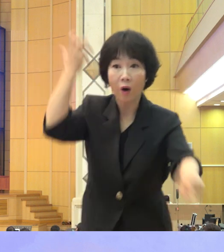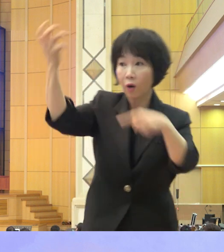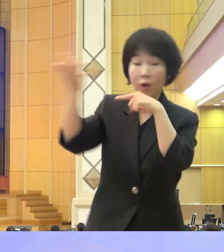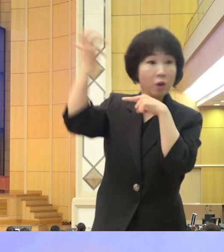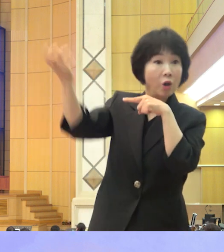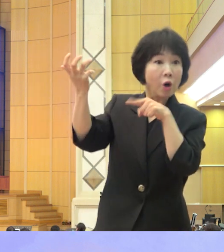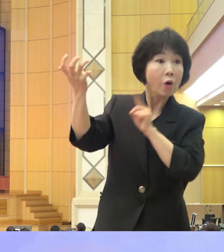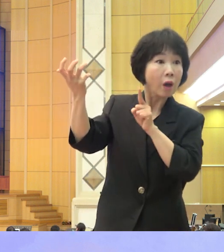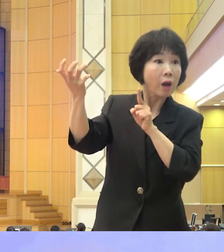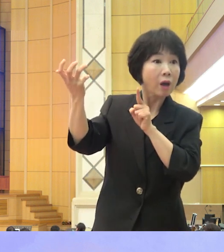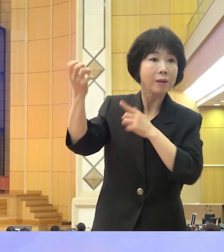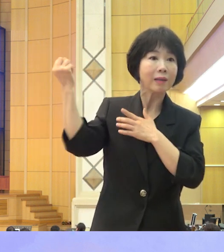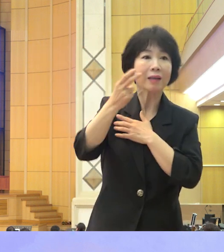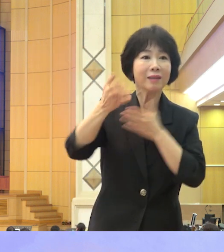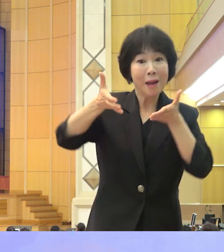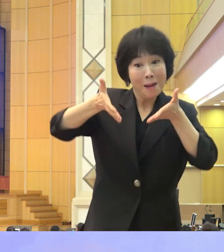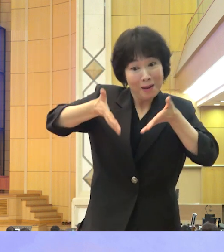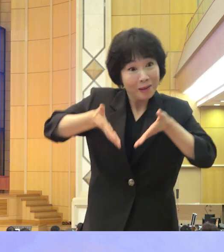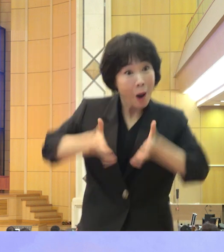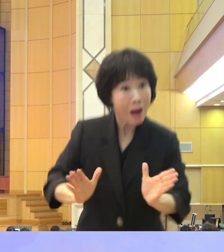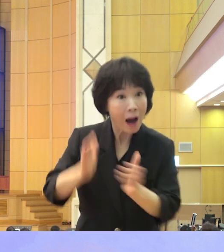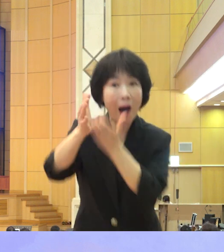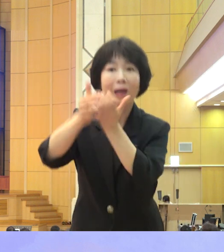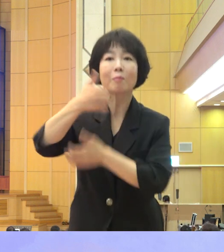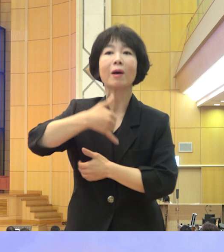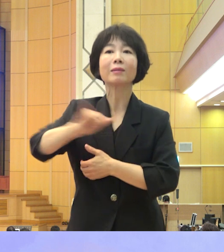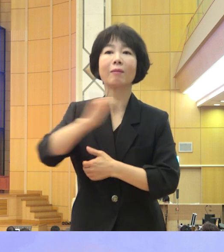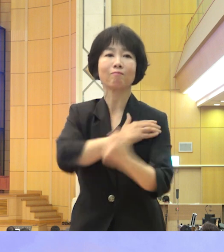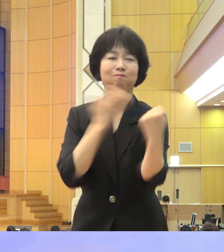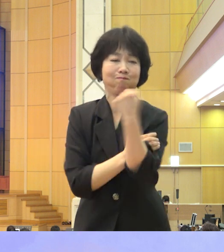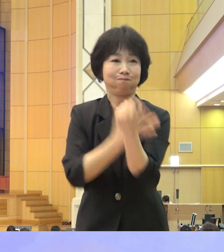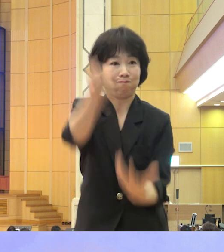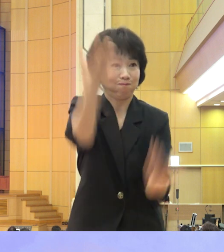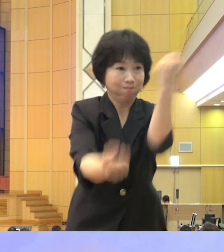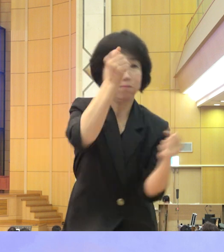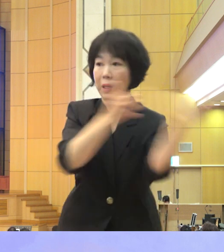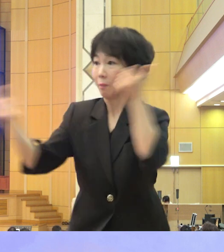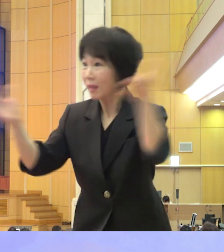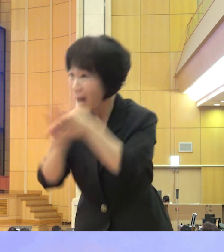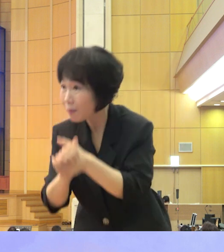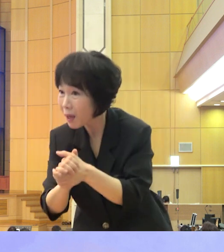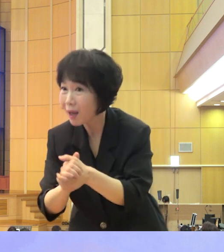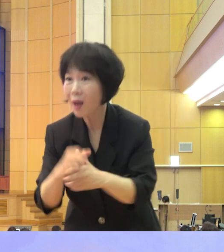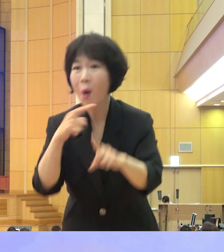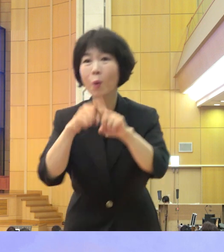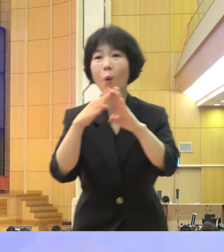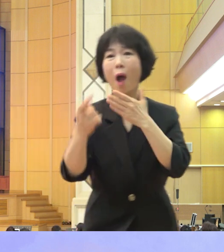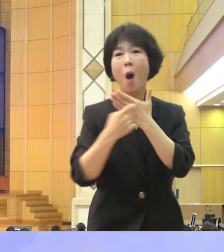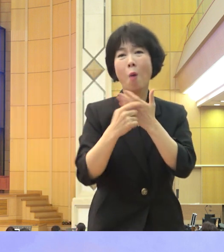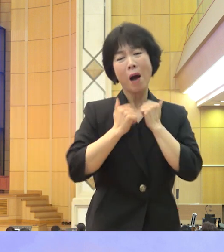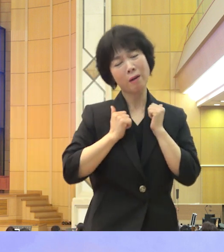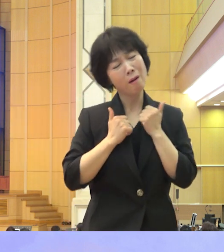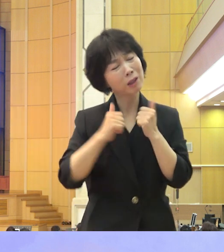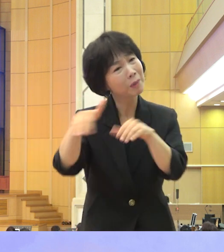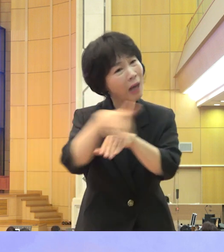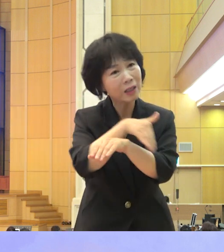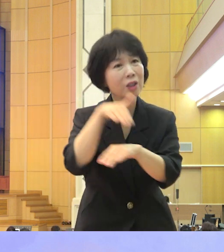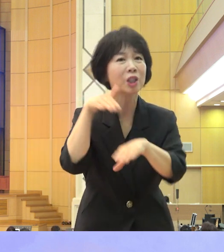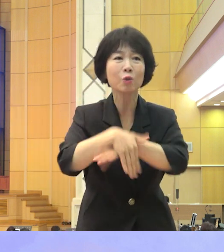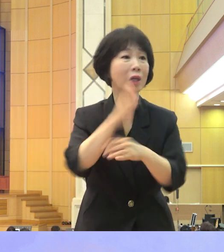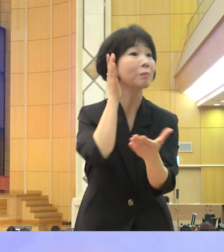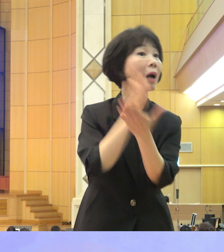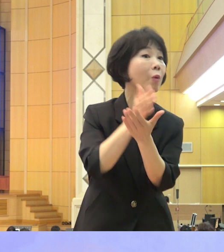거듭나서 다시 말하면 하나님의 자녀가 되길 바랍니다. 교인이 되기보다는 하나님의